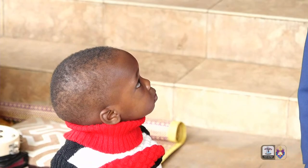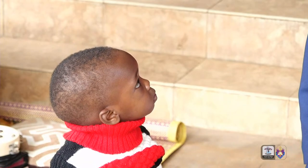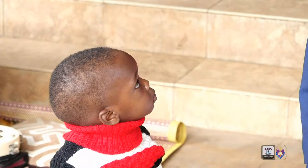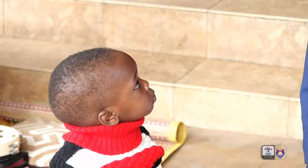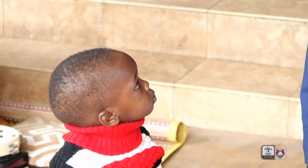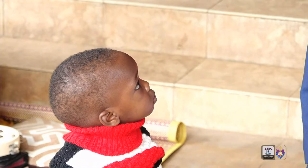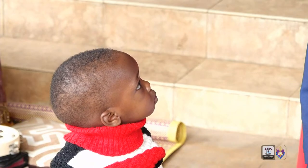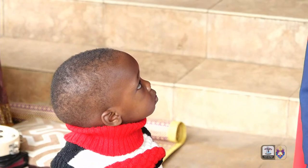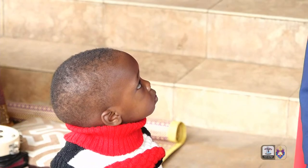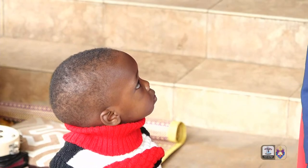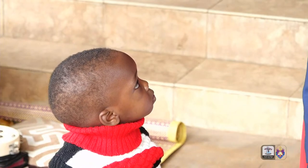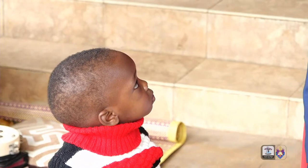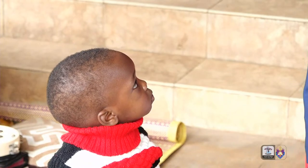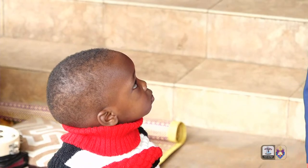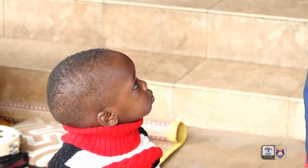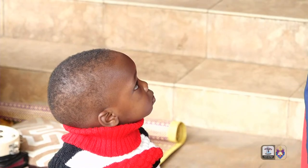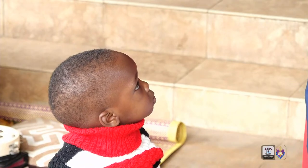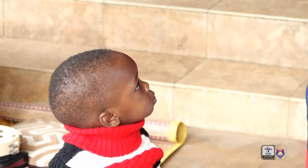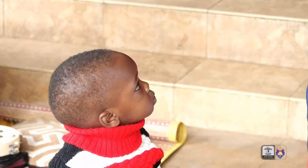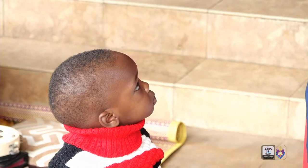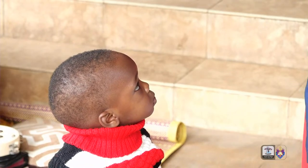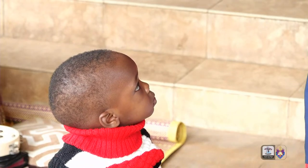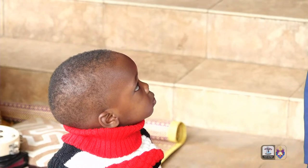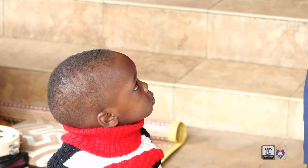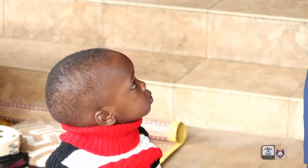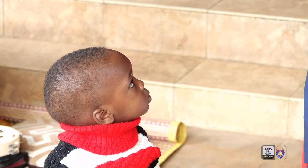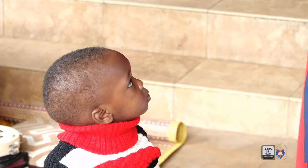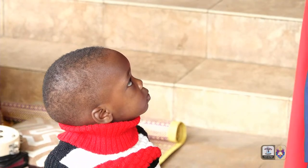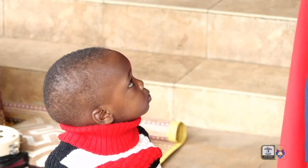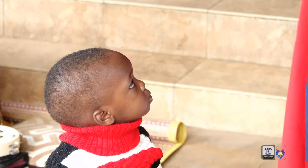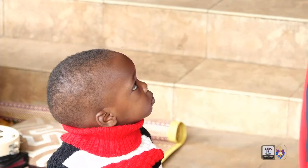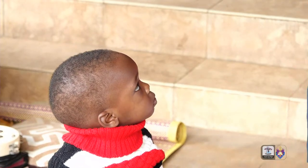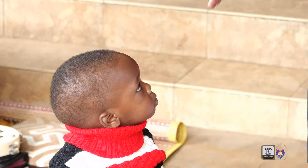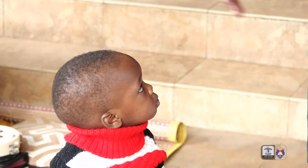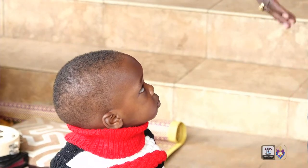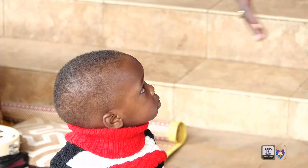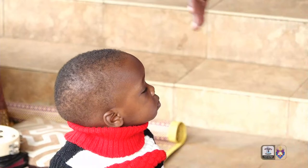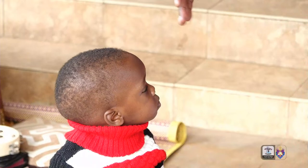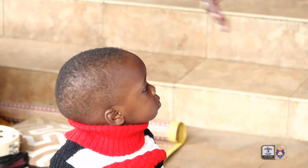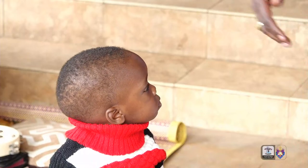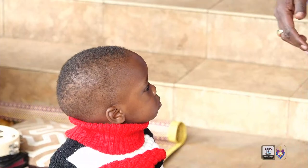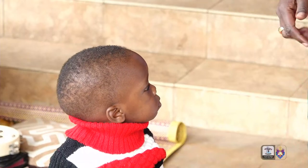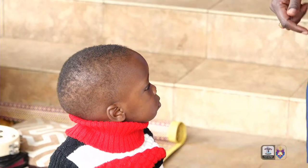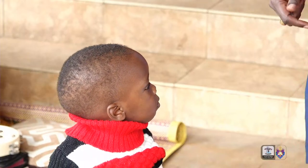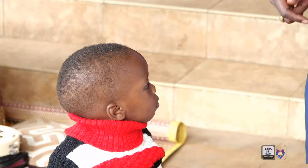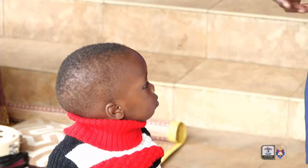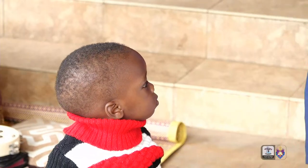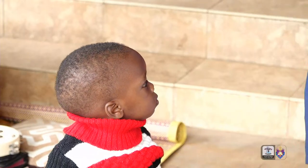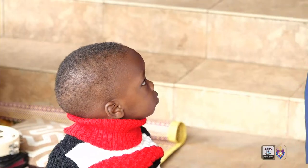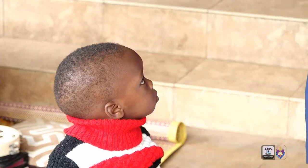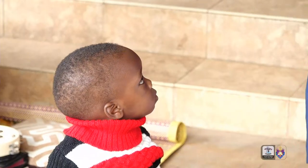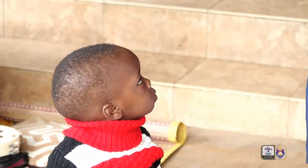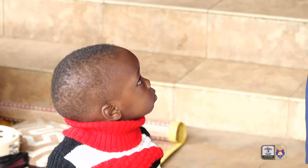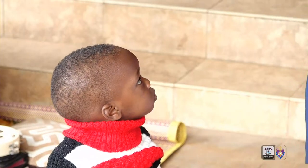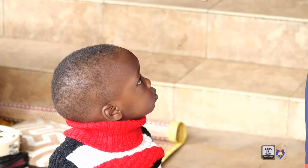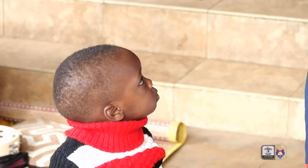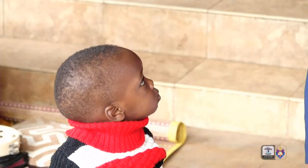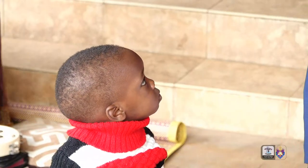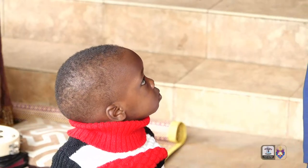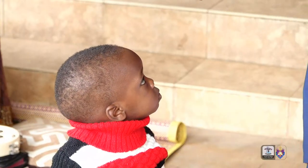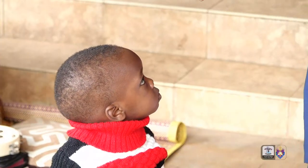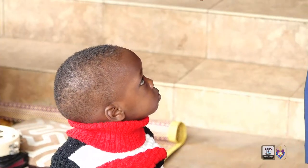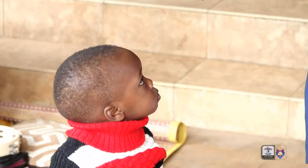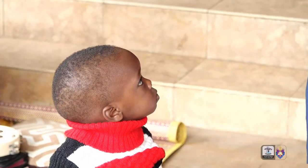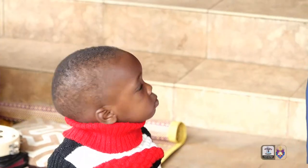Migadde. Era ne Nalongo Migadde. Nalongo elect. Era eno famire yaabwe. Abalongo bajja kudda